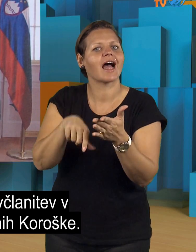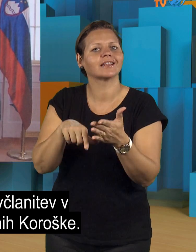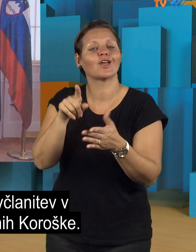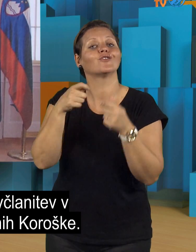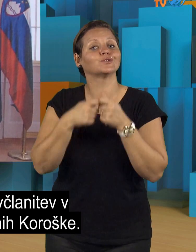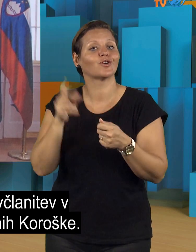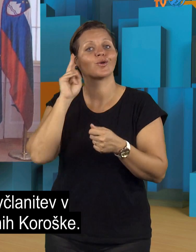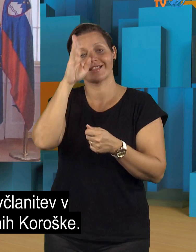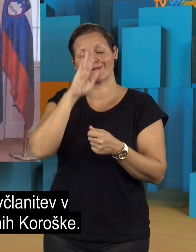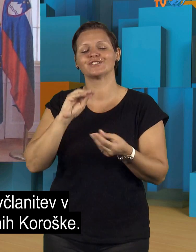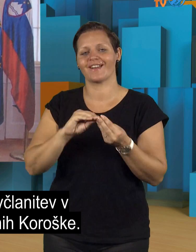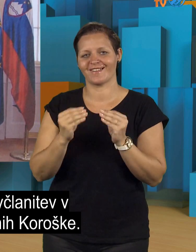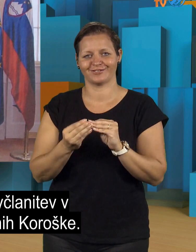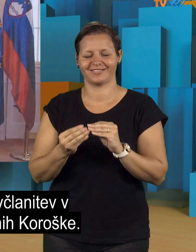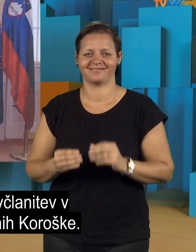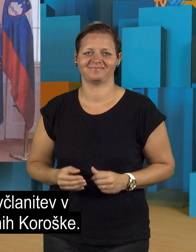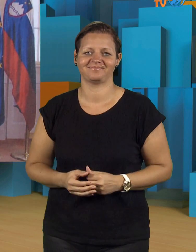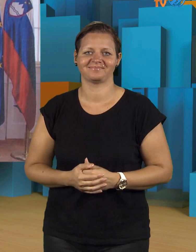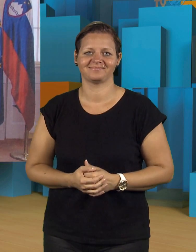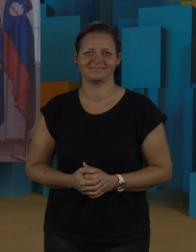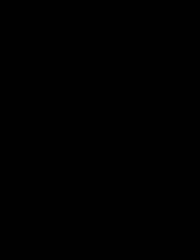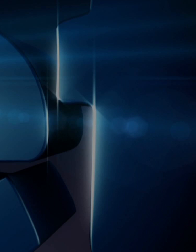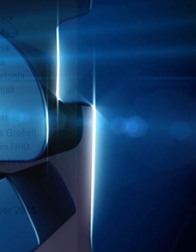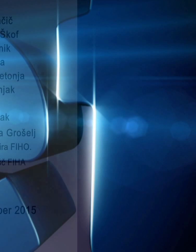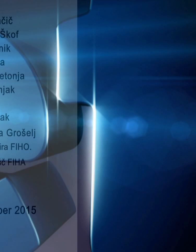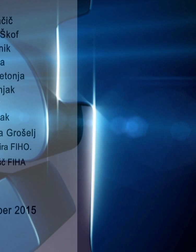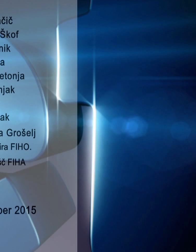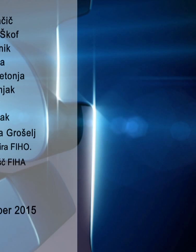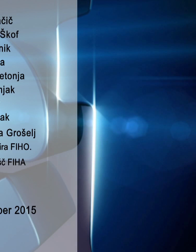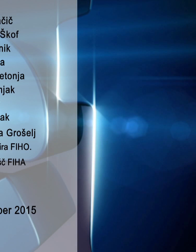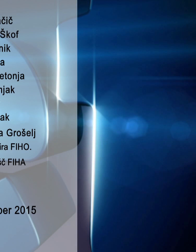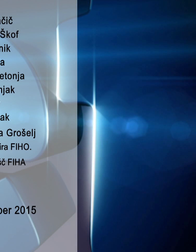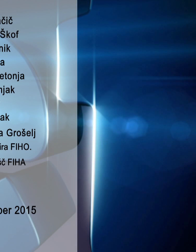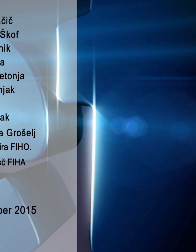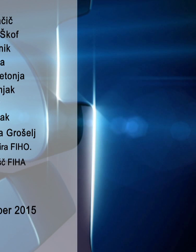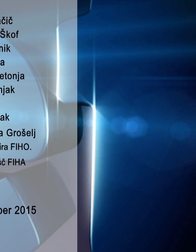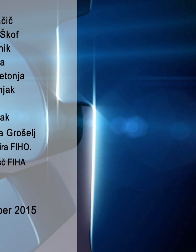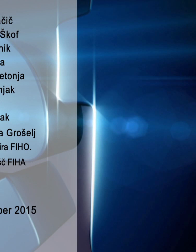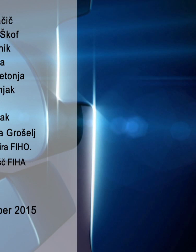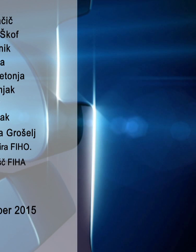Koroške.